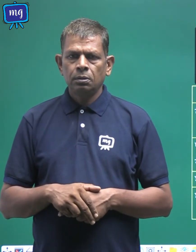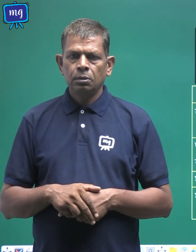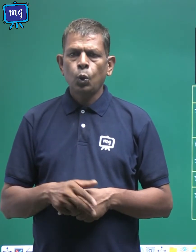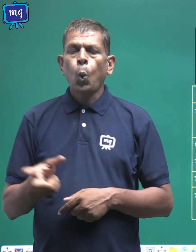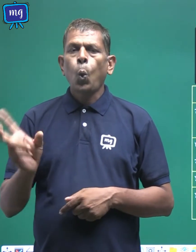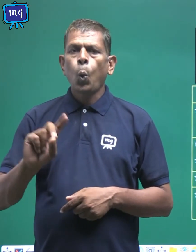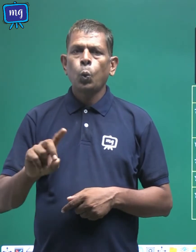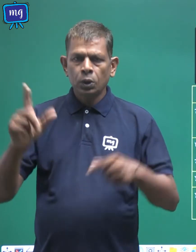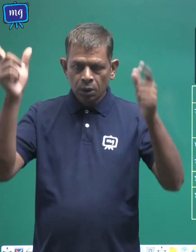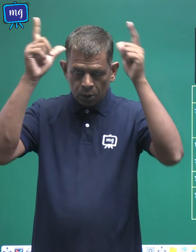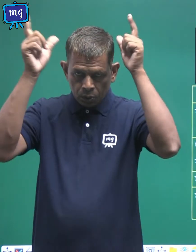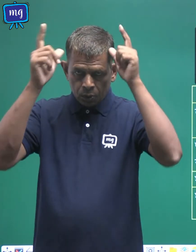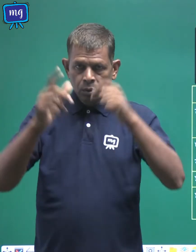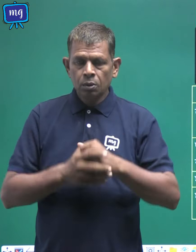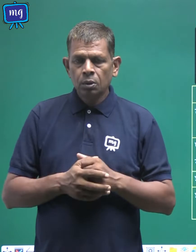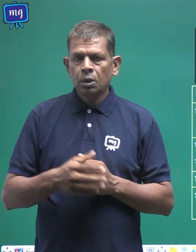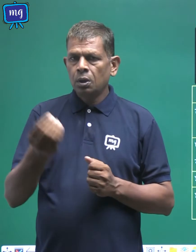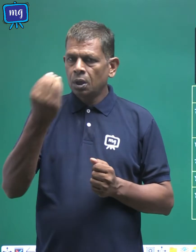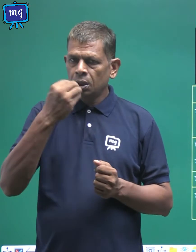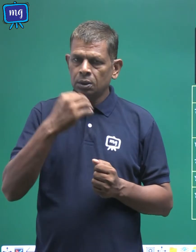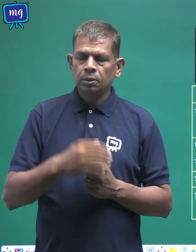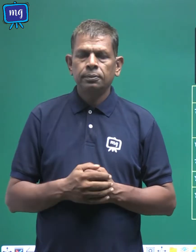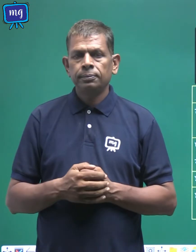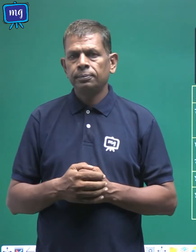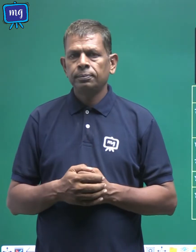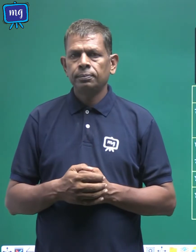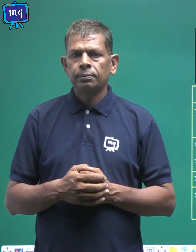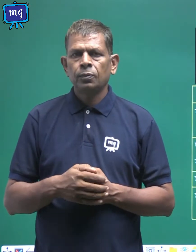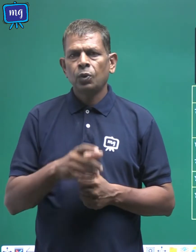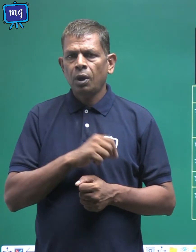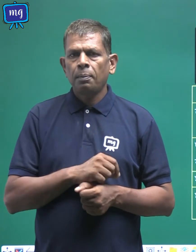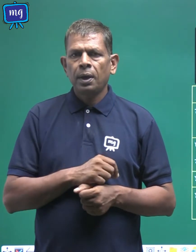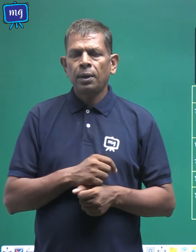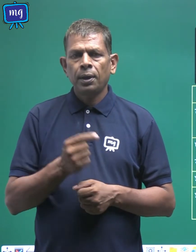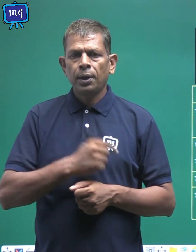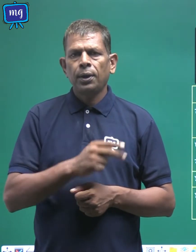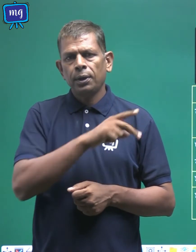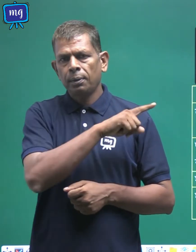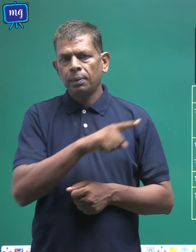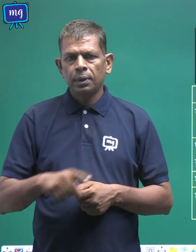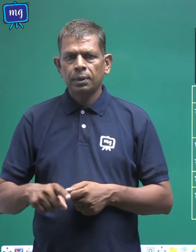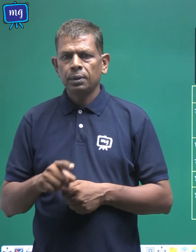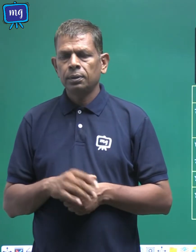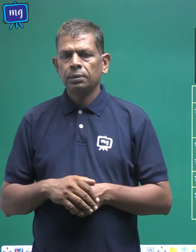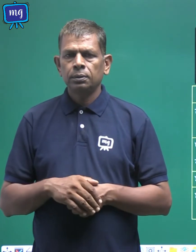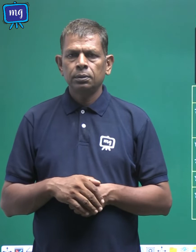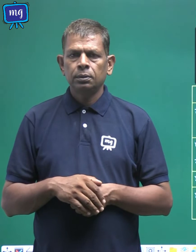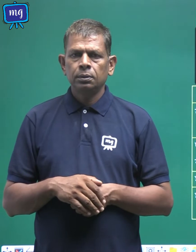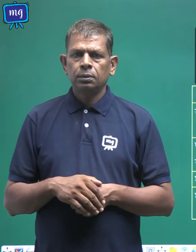दूसरे जंतुओं को खाते हैं। तो हम इन्हें मिला देंगे।